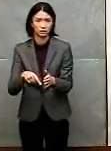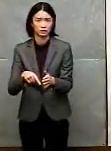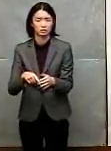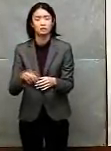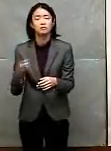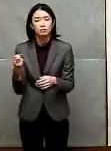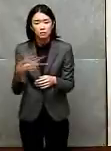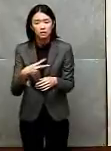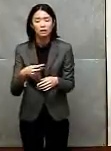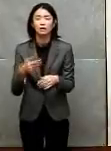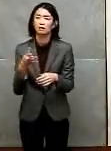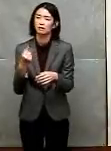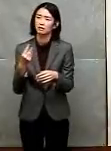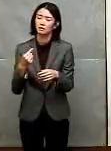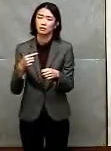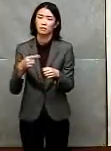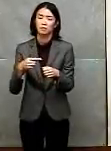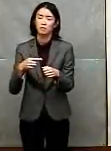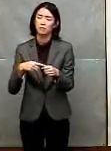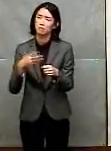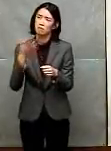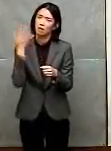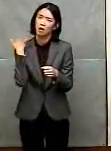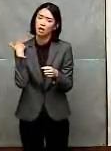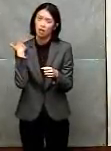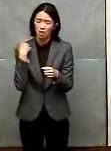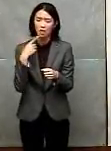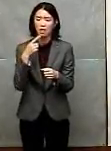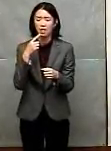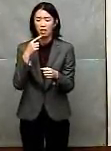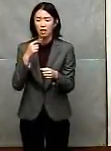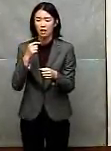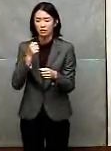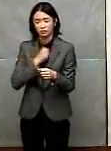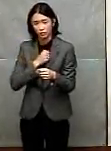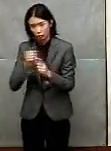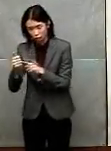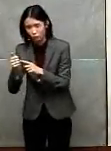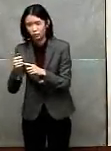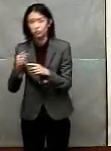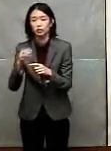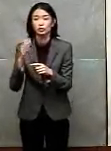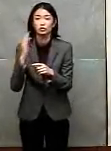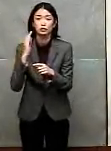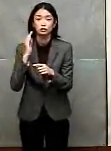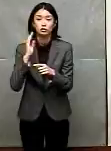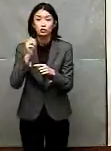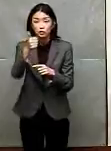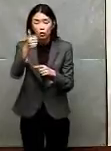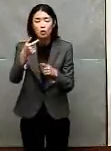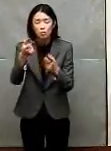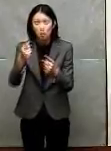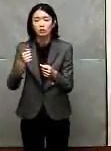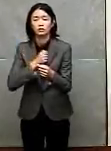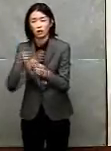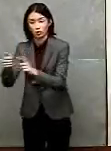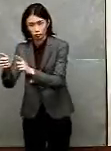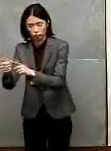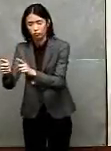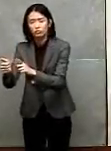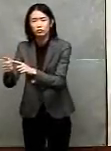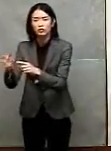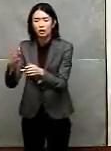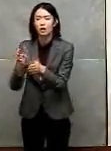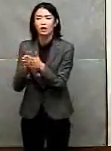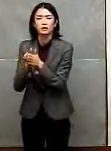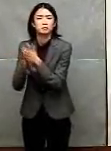がその共通の知り合いにこう、まあ、頼んでいたということもあって、まあ、私も